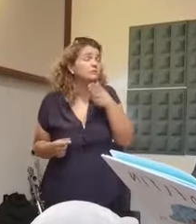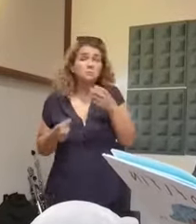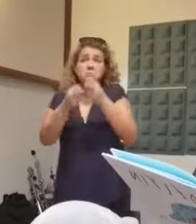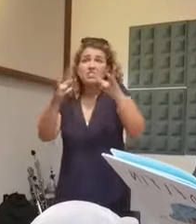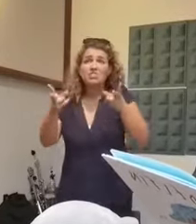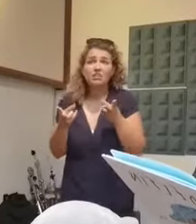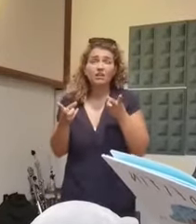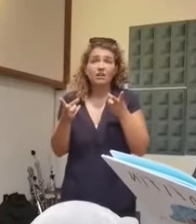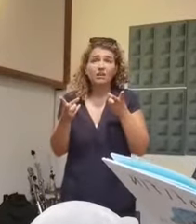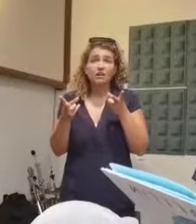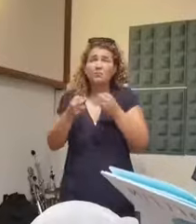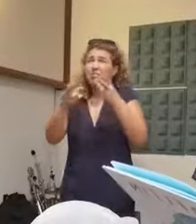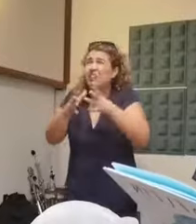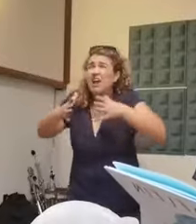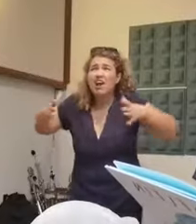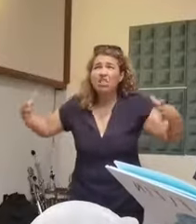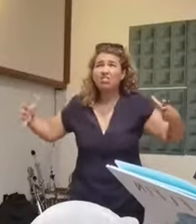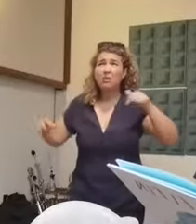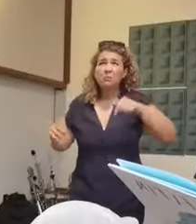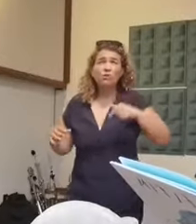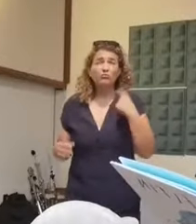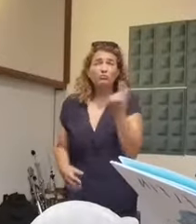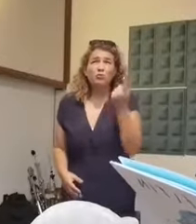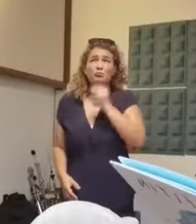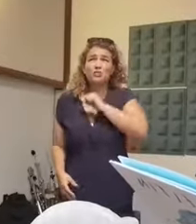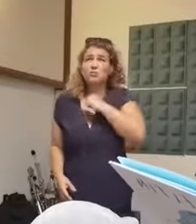piscina, pero se sentía muy solo.